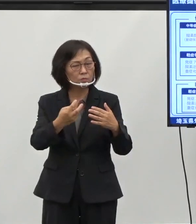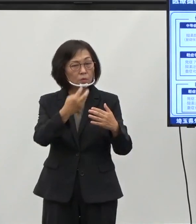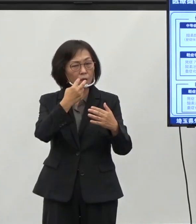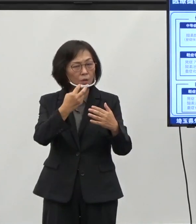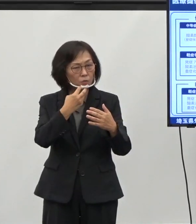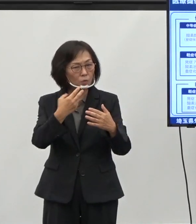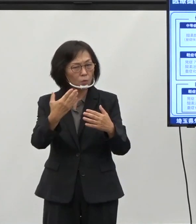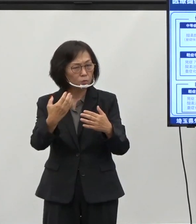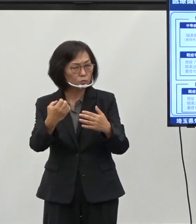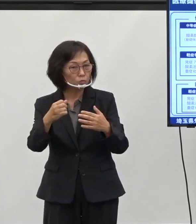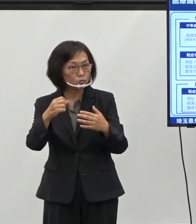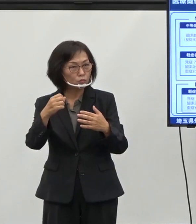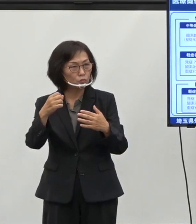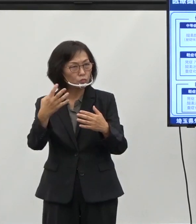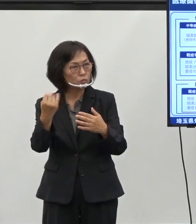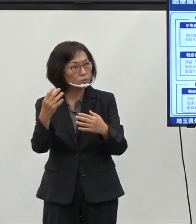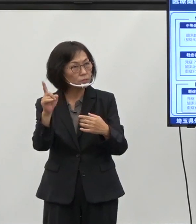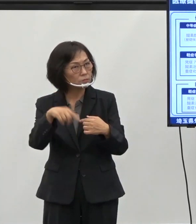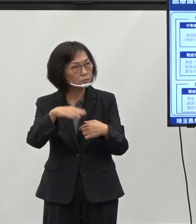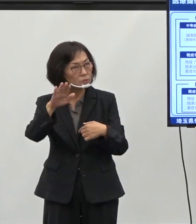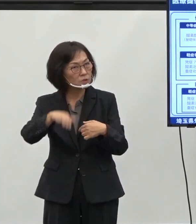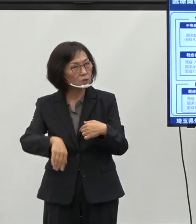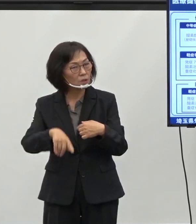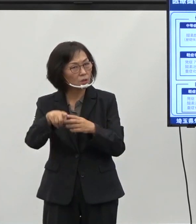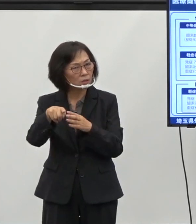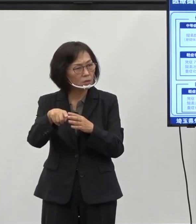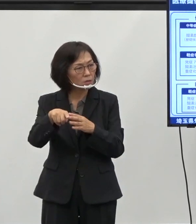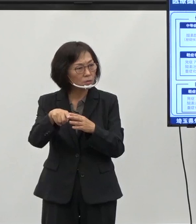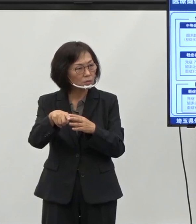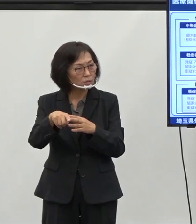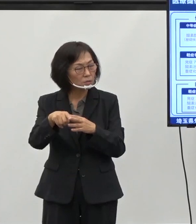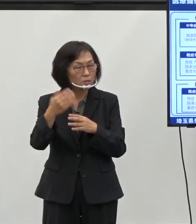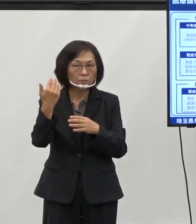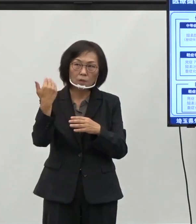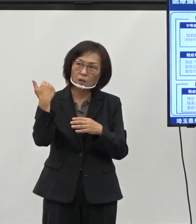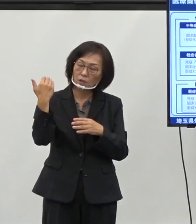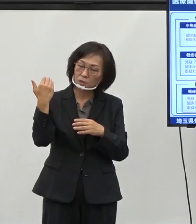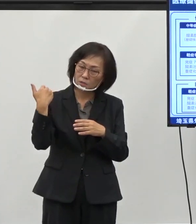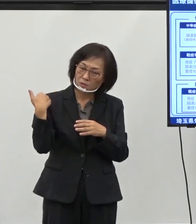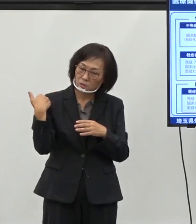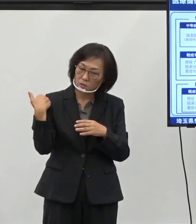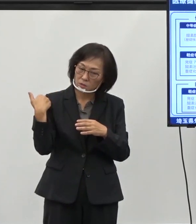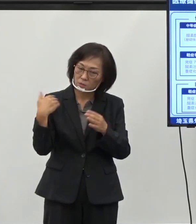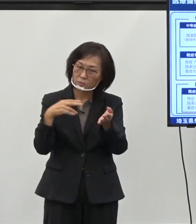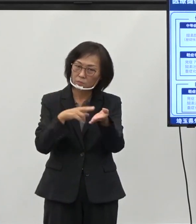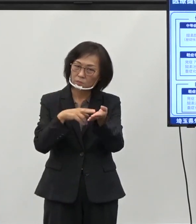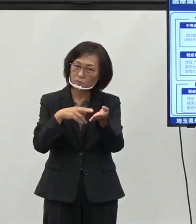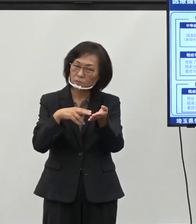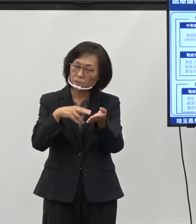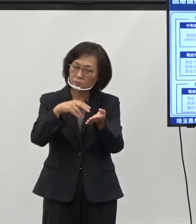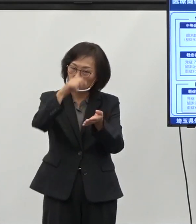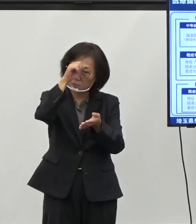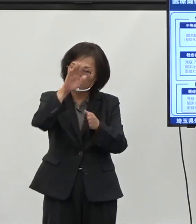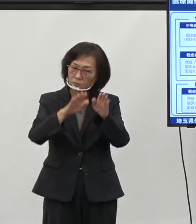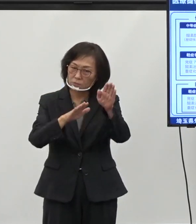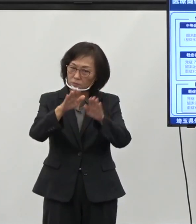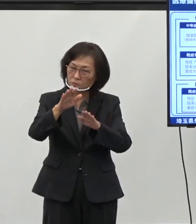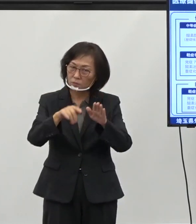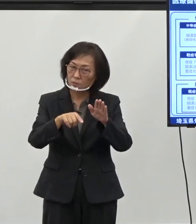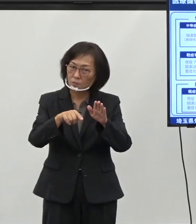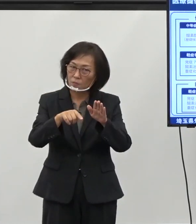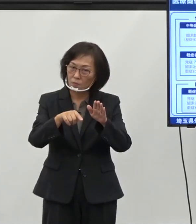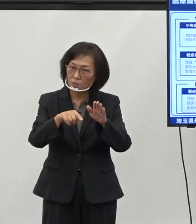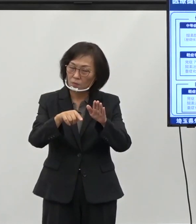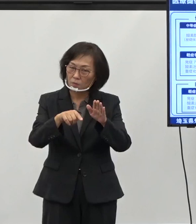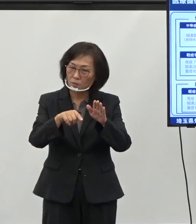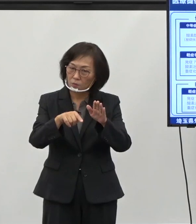は、以前の点数表では6点になるはずで入院調整の対象者となると